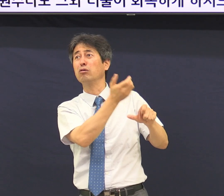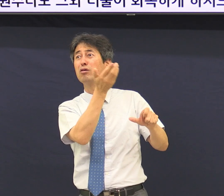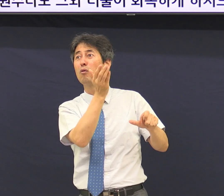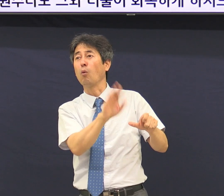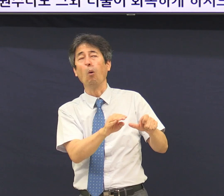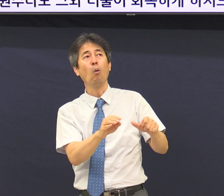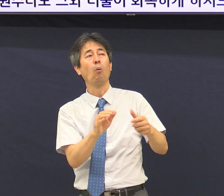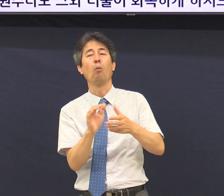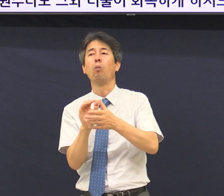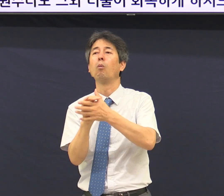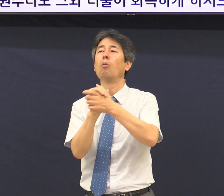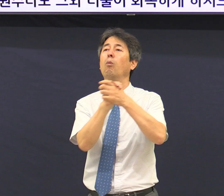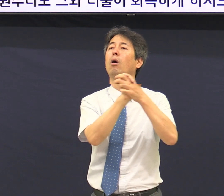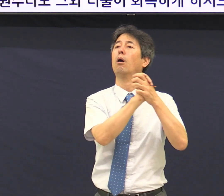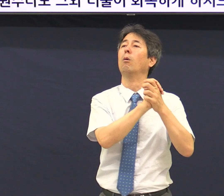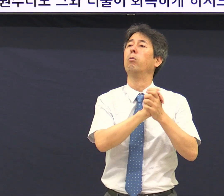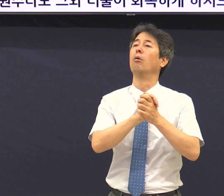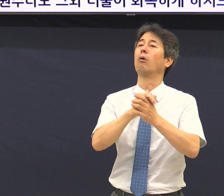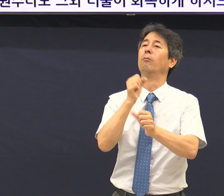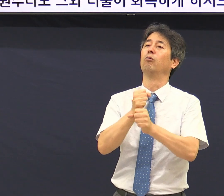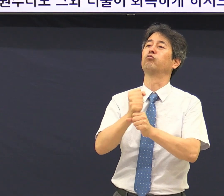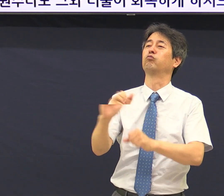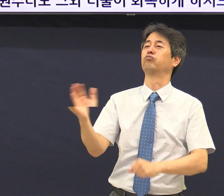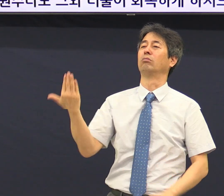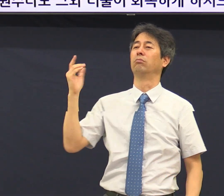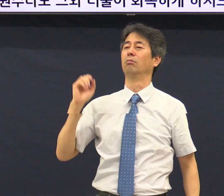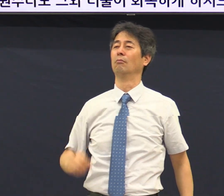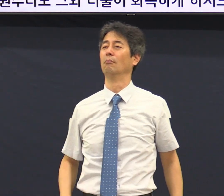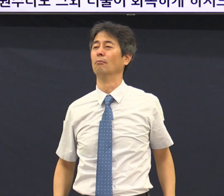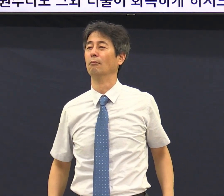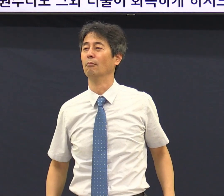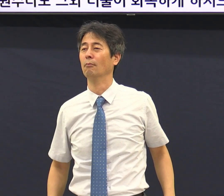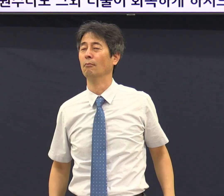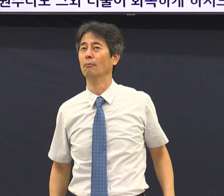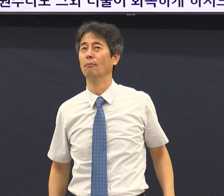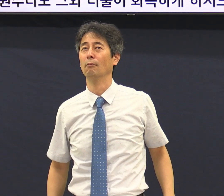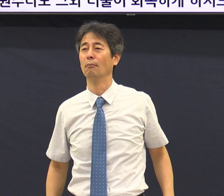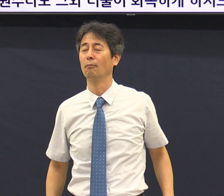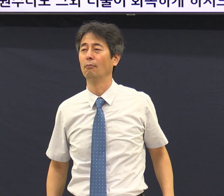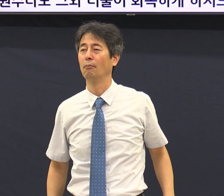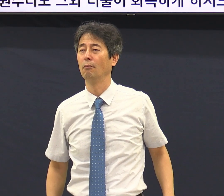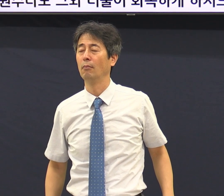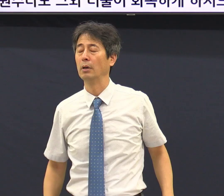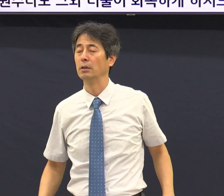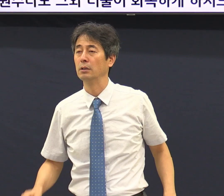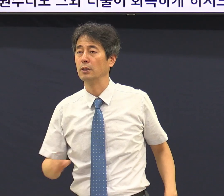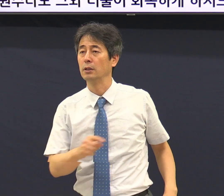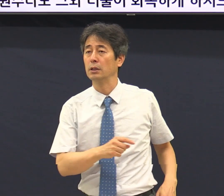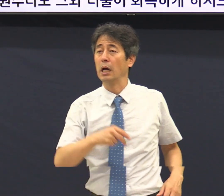나의 원수였는데 이제는 다르구나 하면서 그 원수와 화목하게 되었던 것을 볼 수가 있습니다.